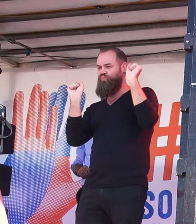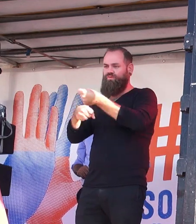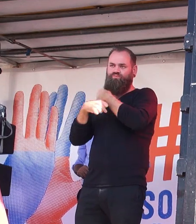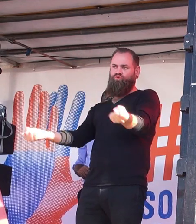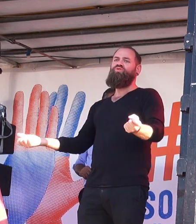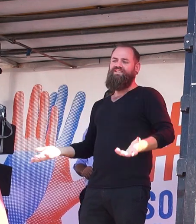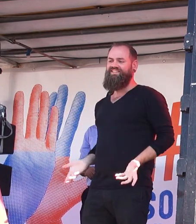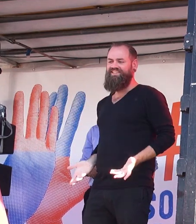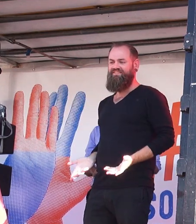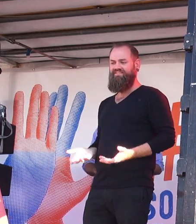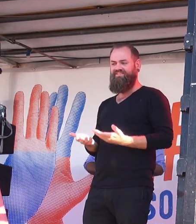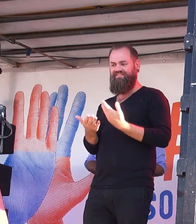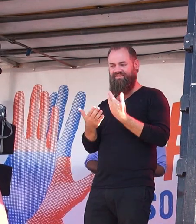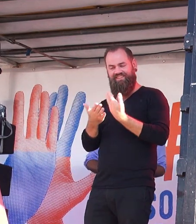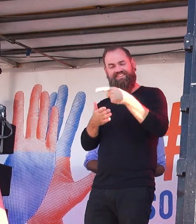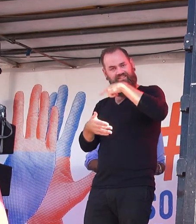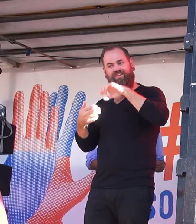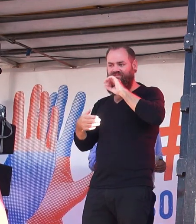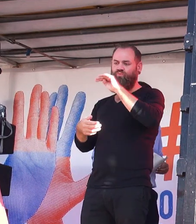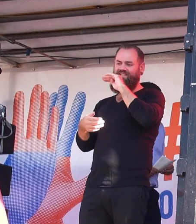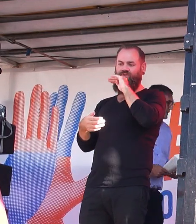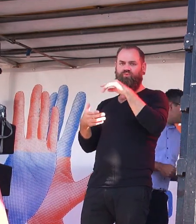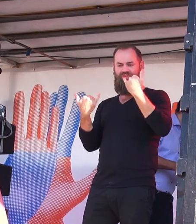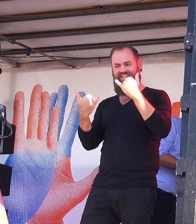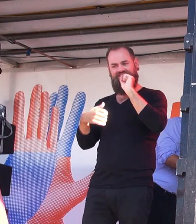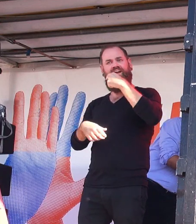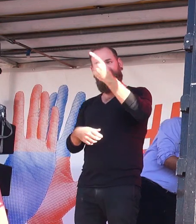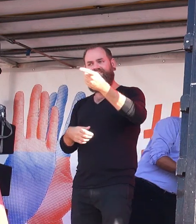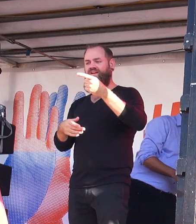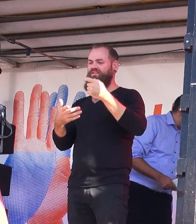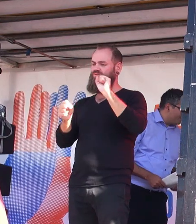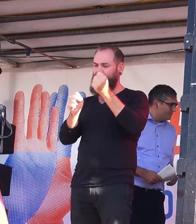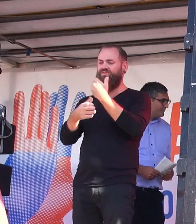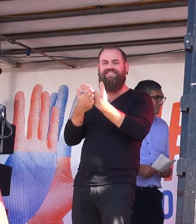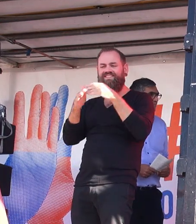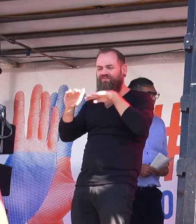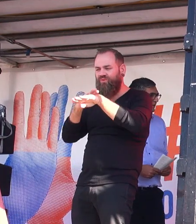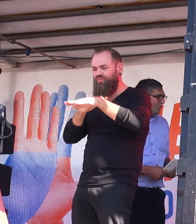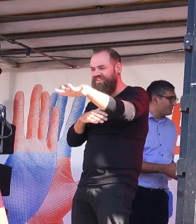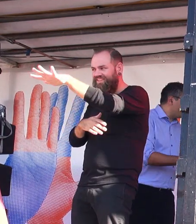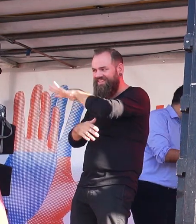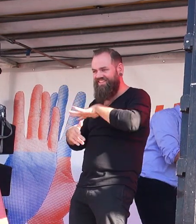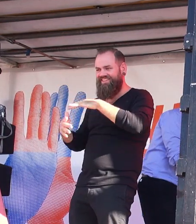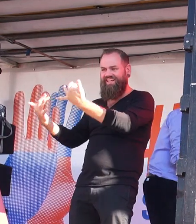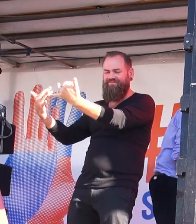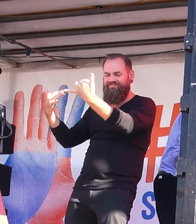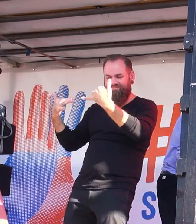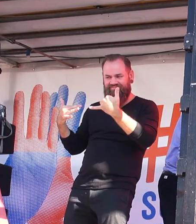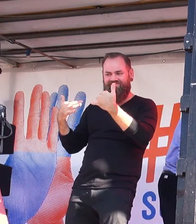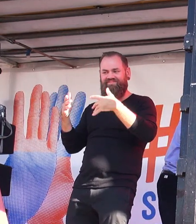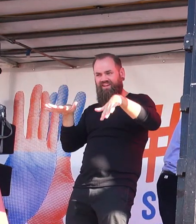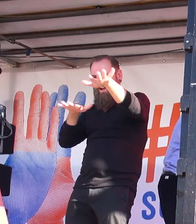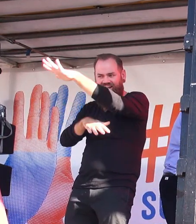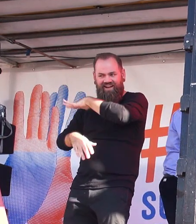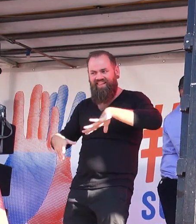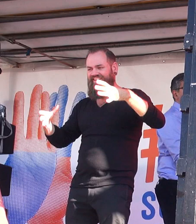nur um Flüchtlinge oder irgendwelchen Minderheiten, die werden meist als Sündenbock vorgeschoben. Es geht darum, dass wir weiter unsere Einigkeit,